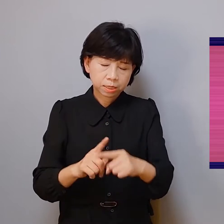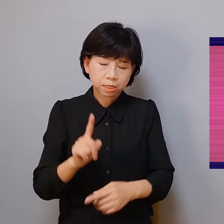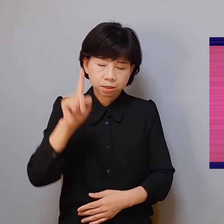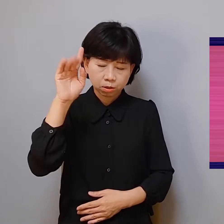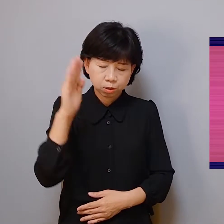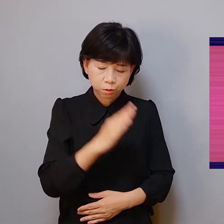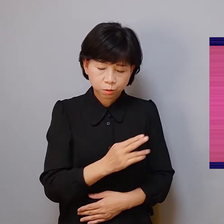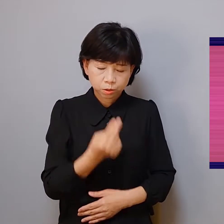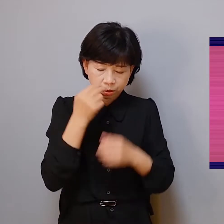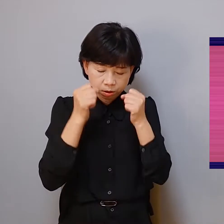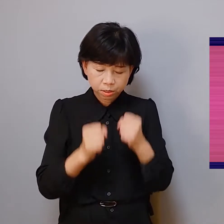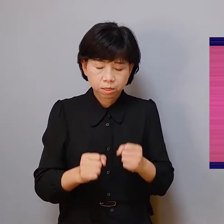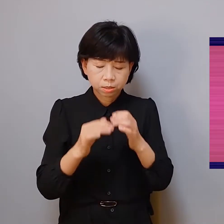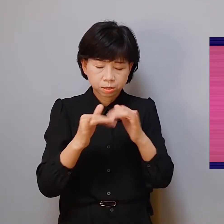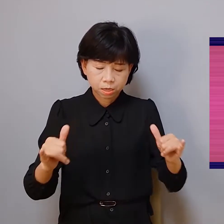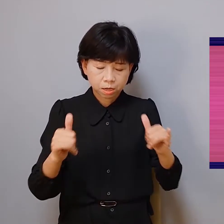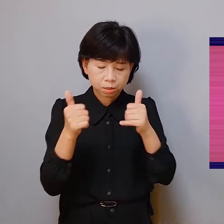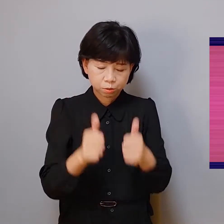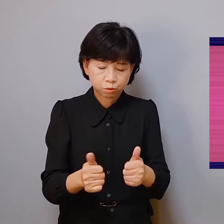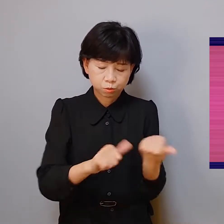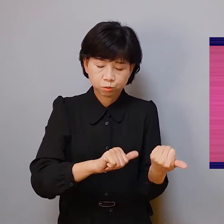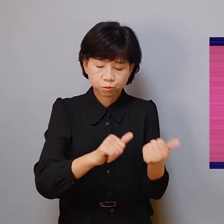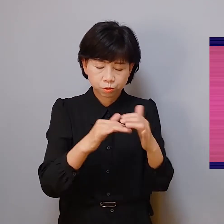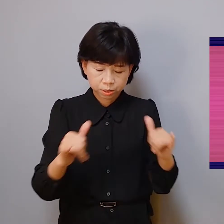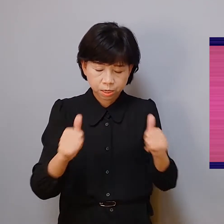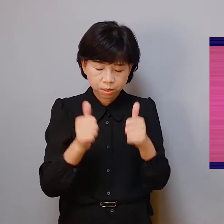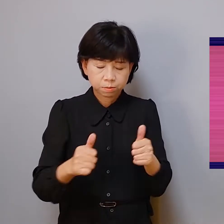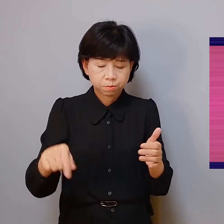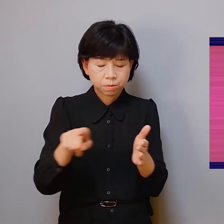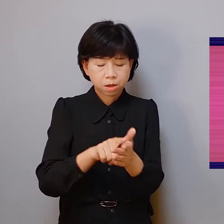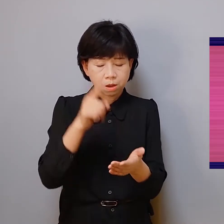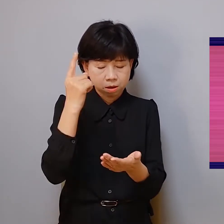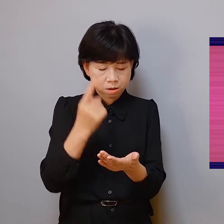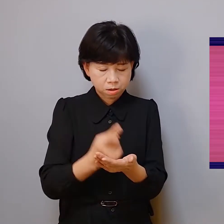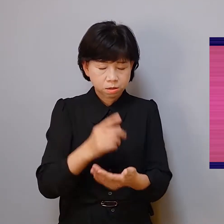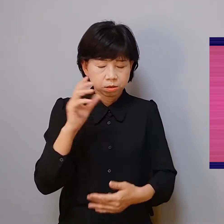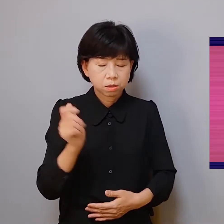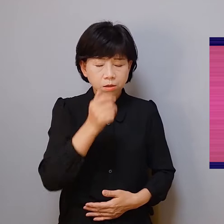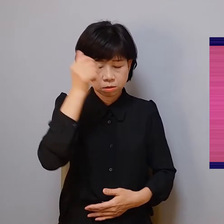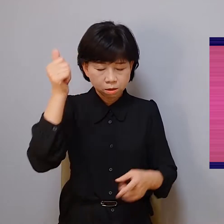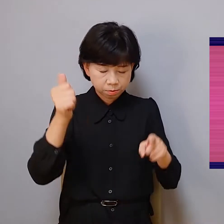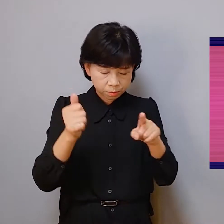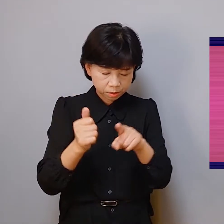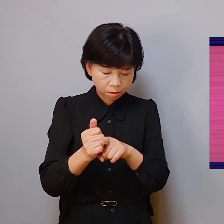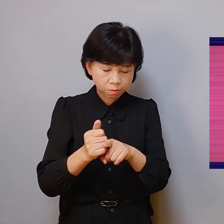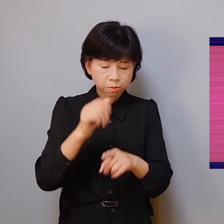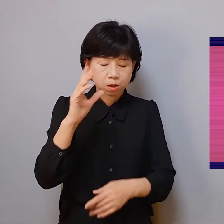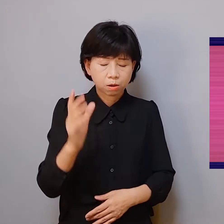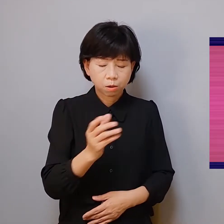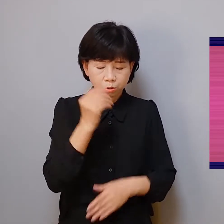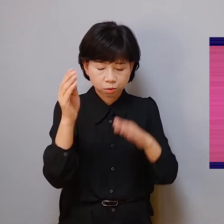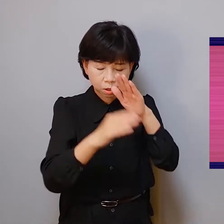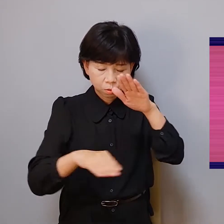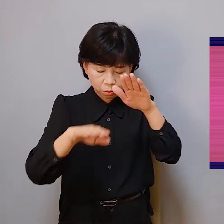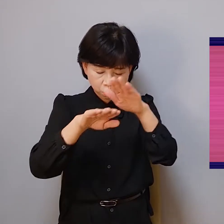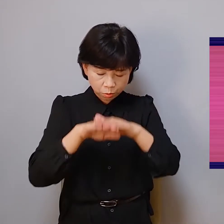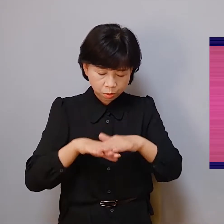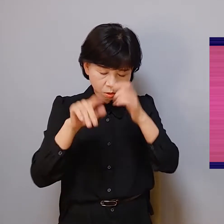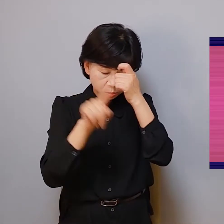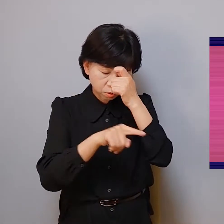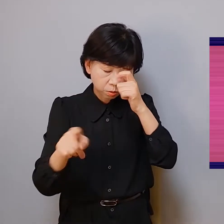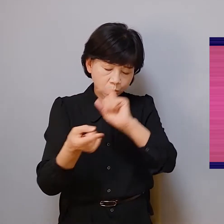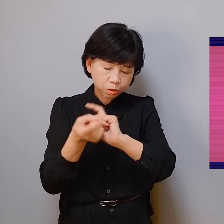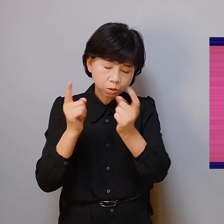앉아 계시다가 저리로서 산자와 죽은 자를 심판하러 오시리라. 성령을 믿사오며